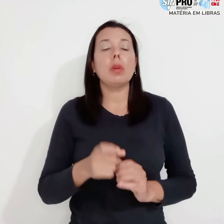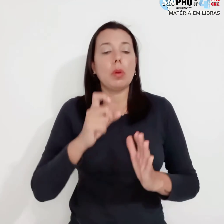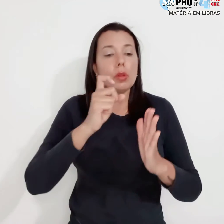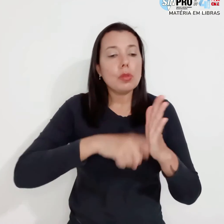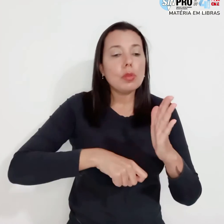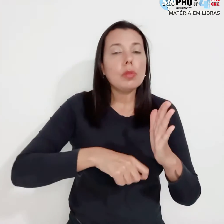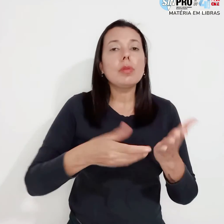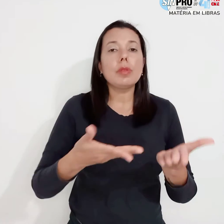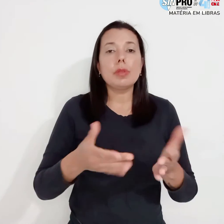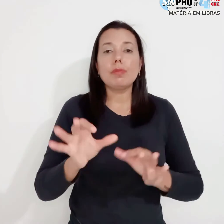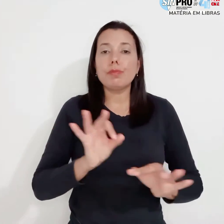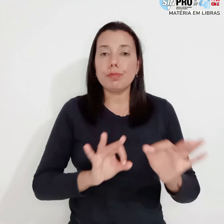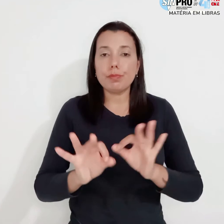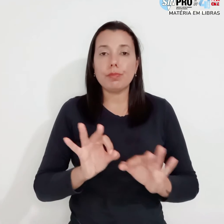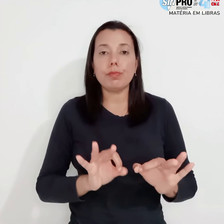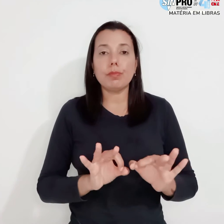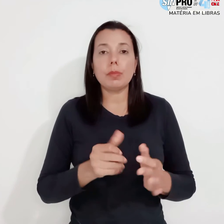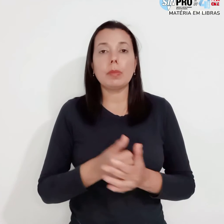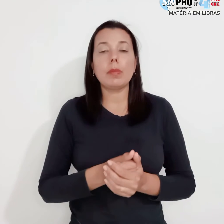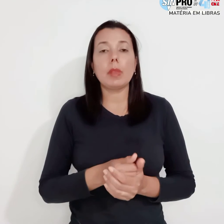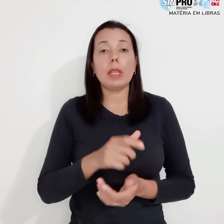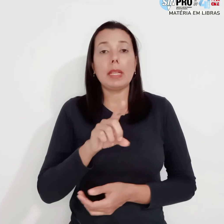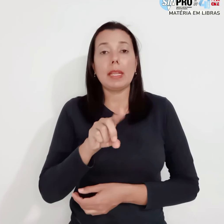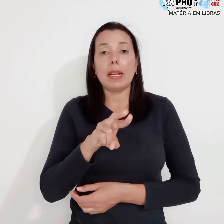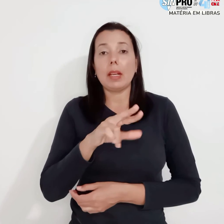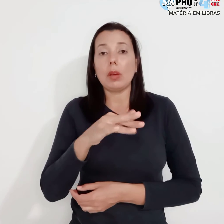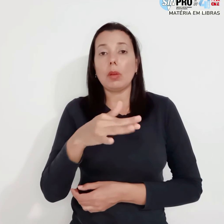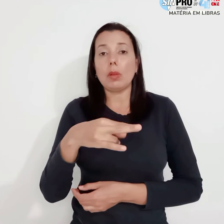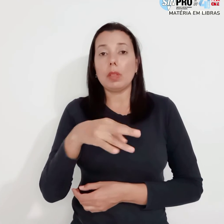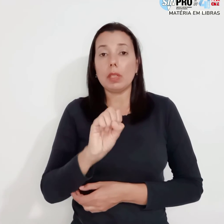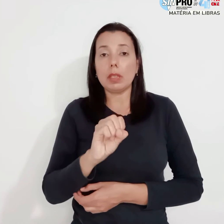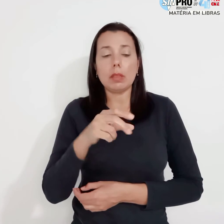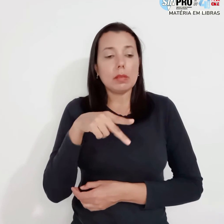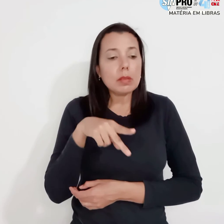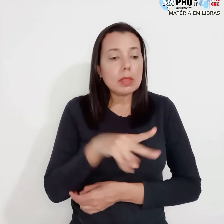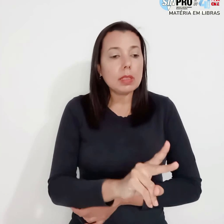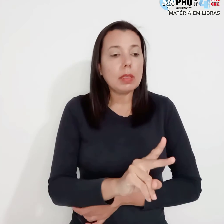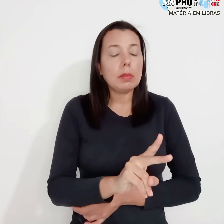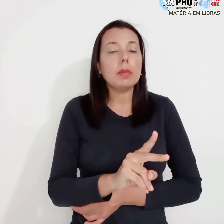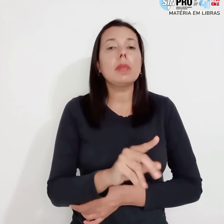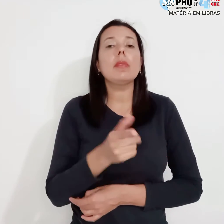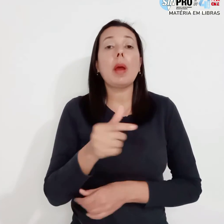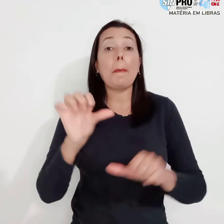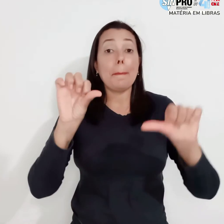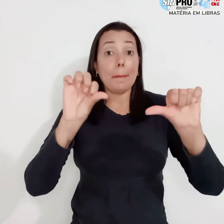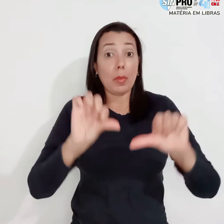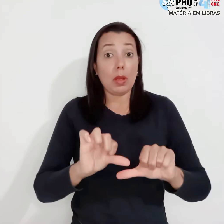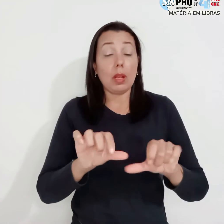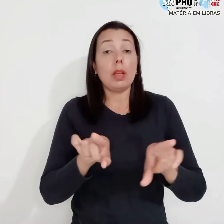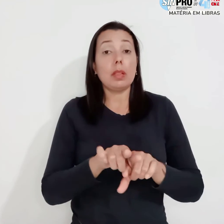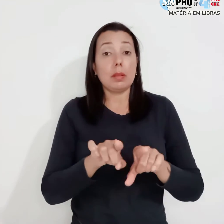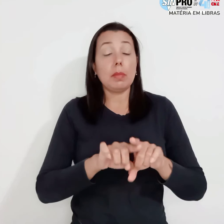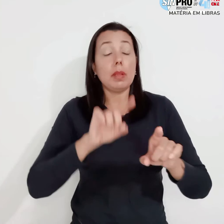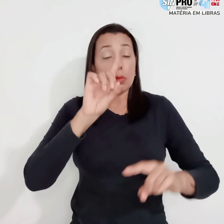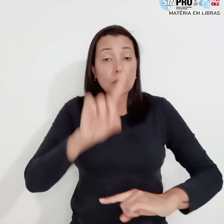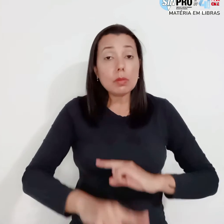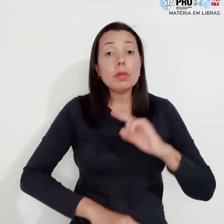um ajuste fiscal draconiano e permanente que vai piorar o